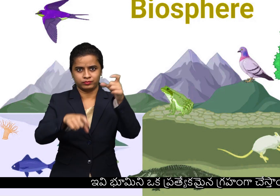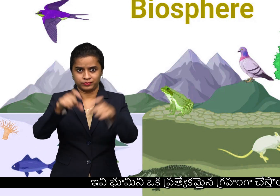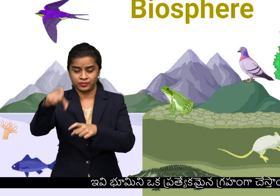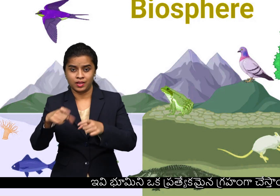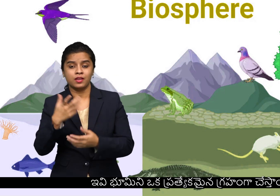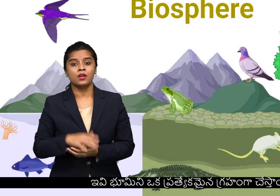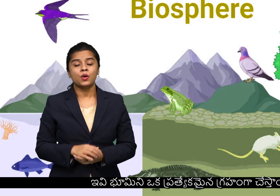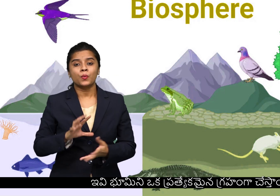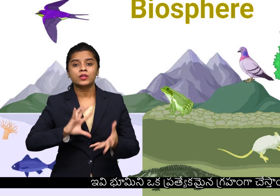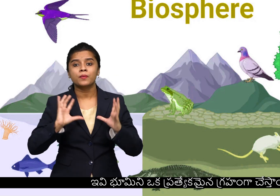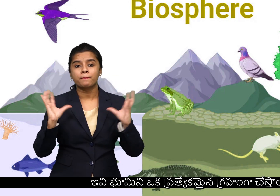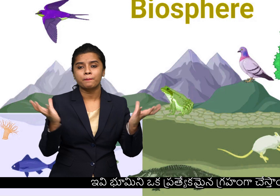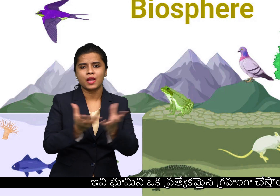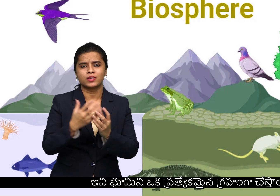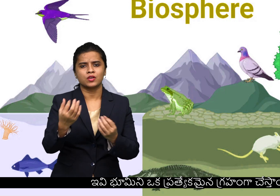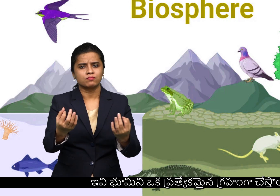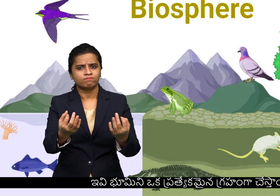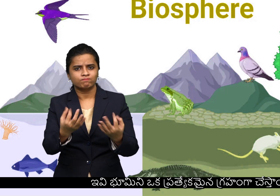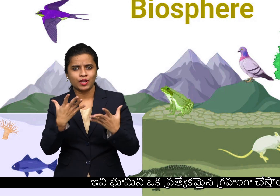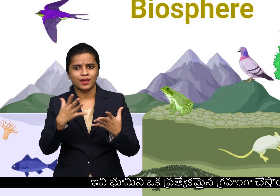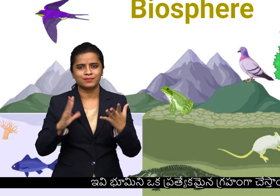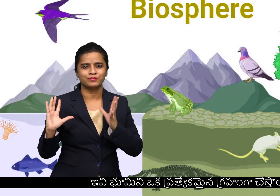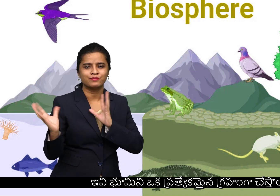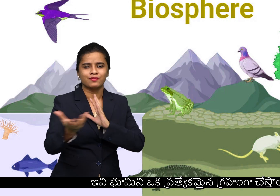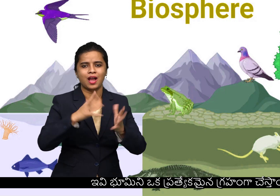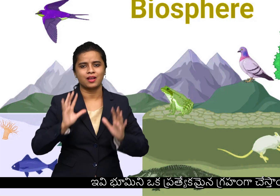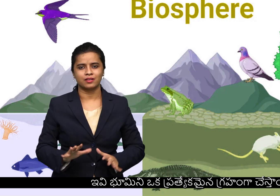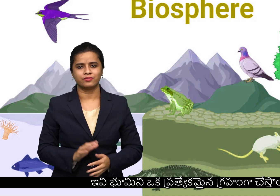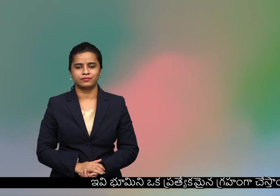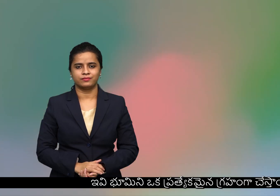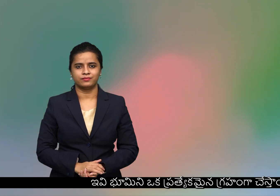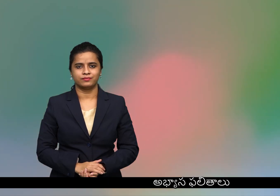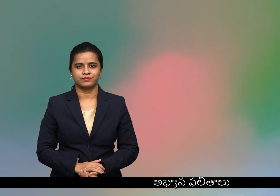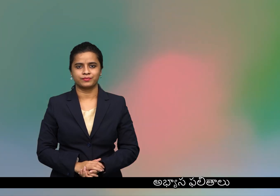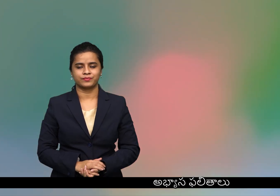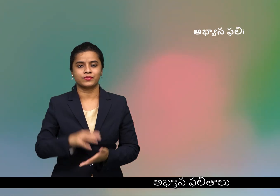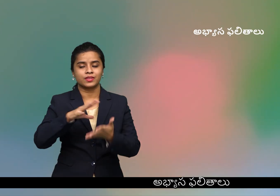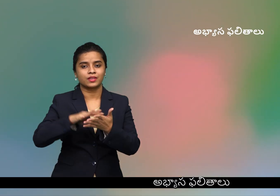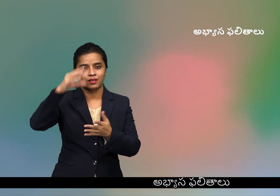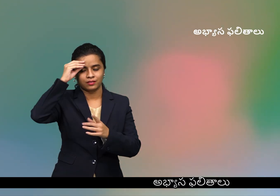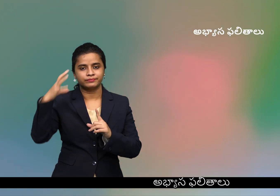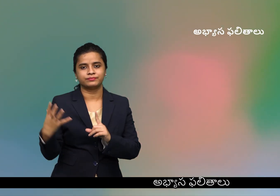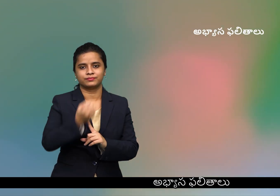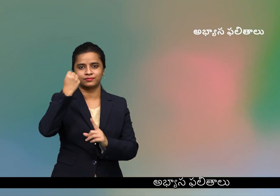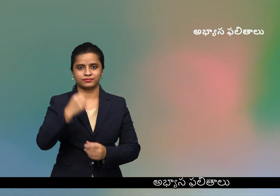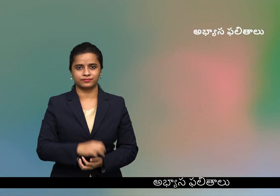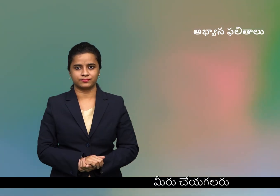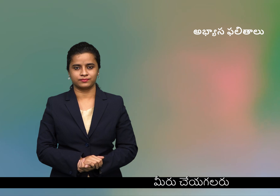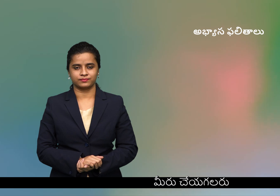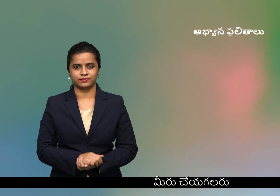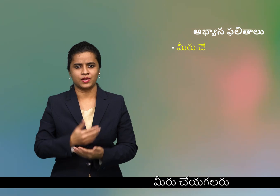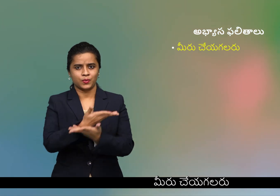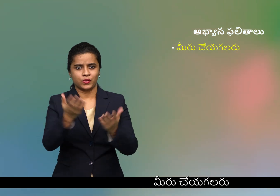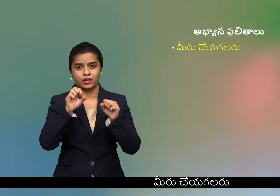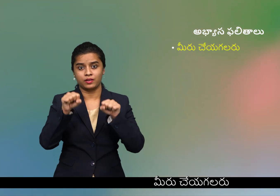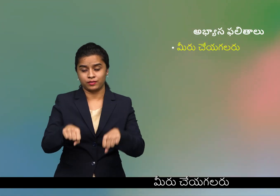ఇవి భూమిని ఒక ప్రత్యేకమైన గ్రహంగా చేస్తాయి. అభ్యాస ఫలితాలు